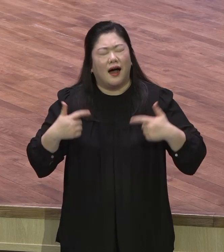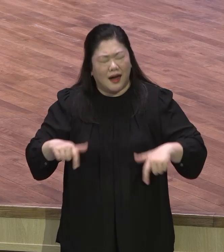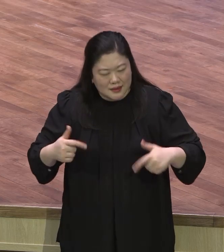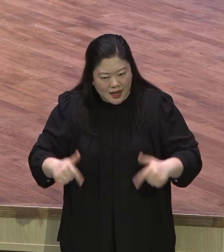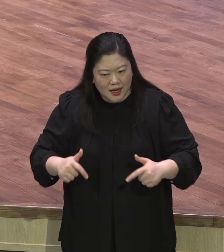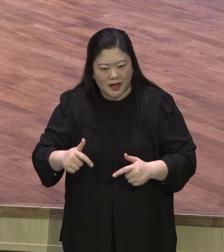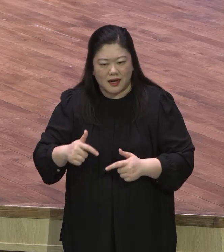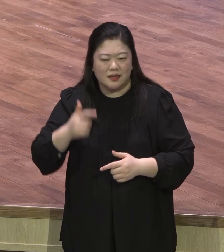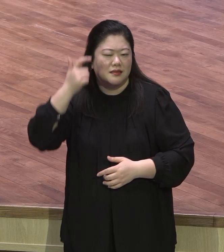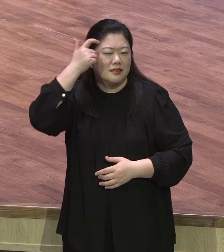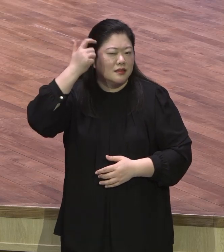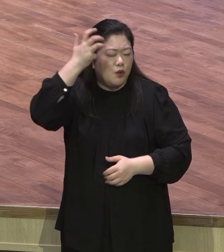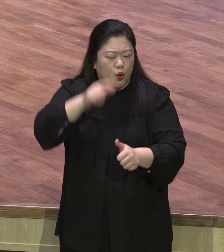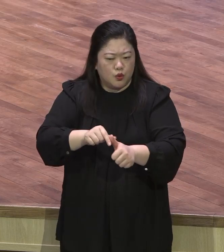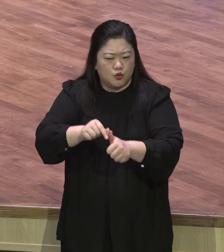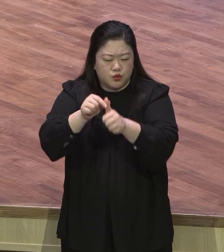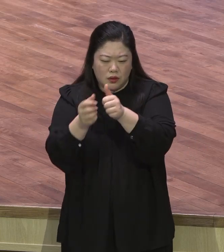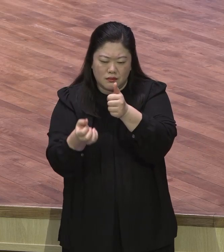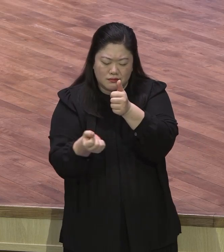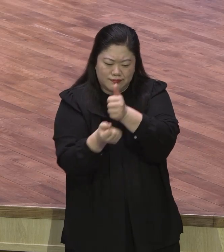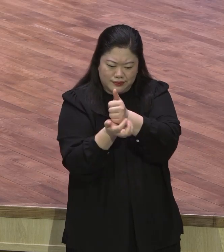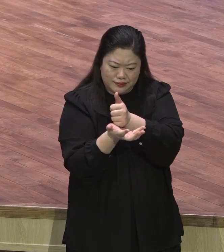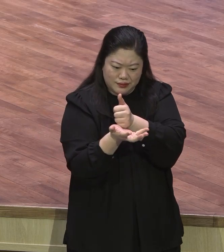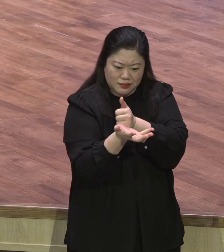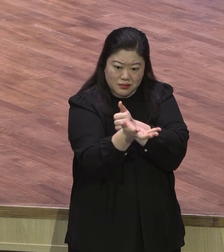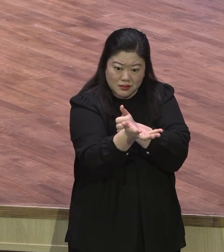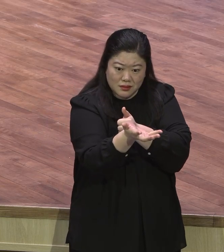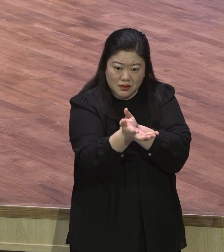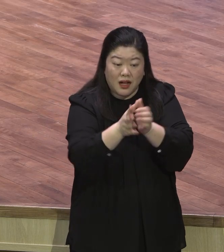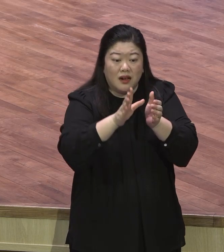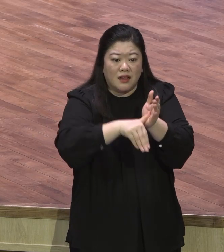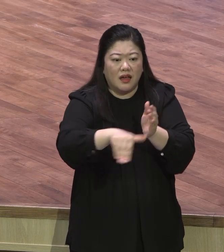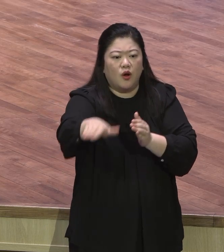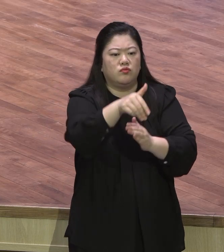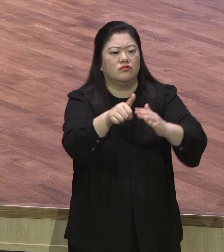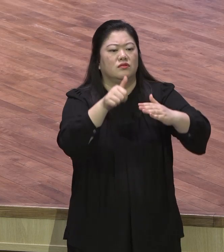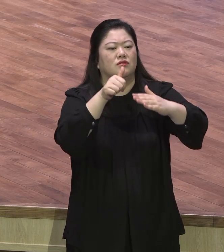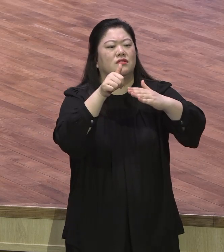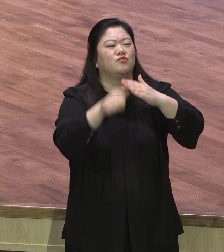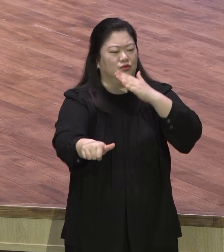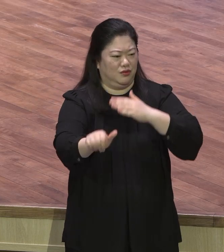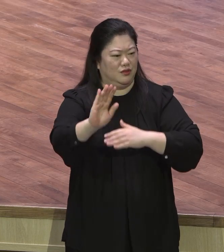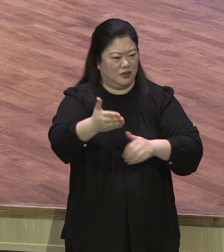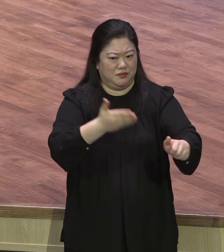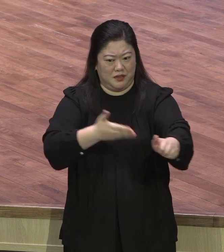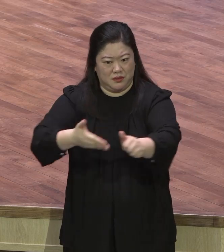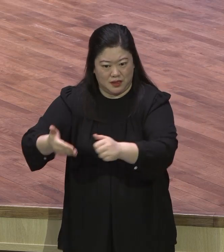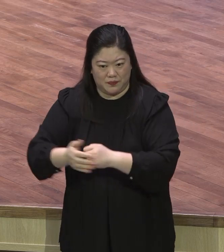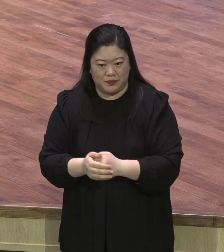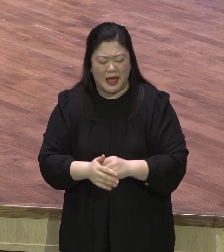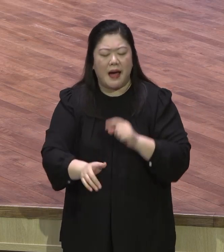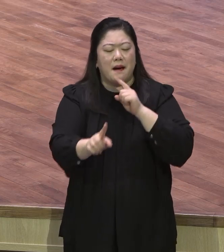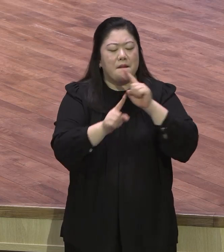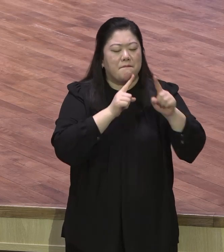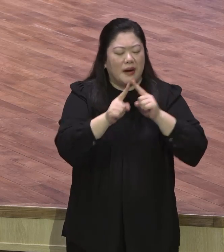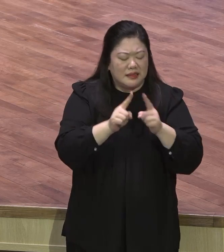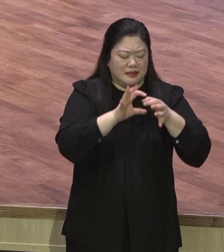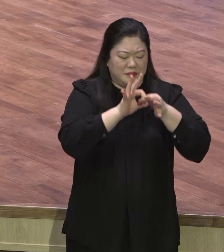하나님의 뜻이 이 땅에 이루어지는데 사실적으로 수임받는 말씀의 사람 기도의 사람